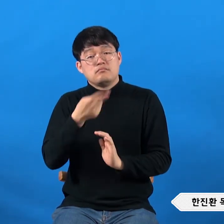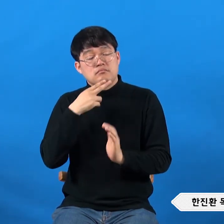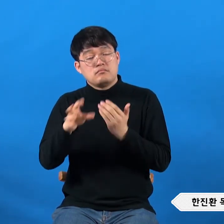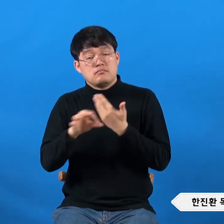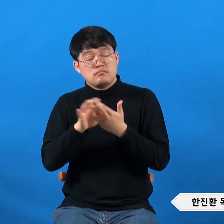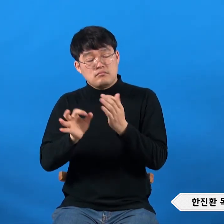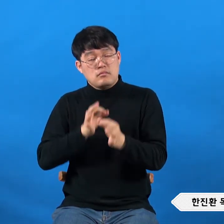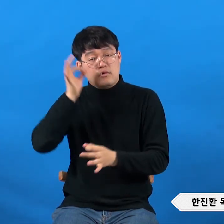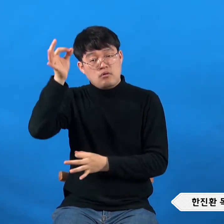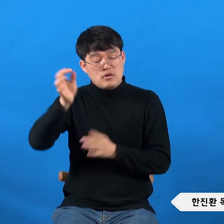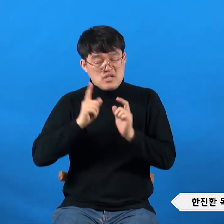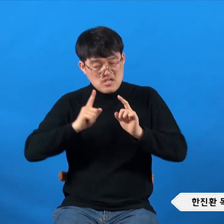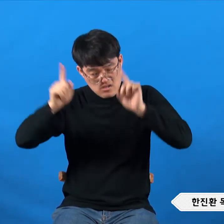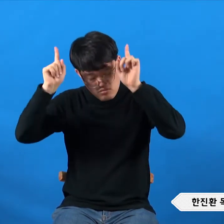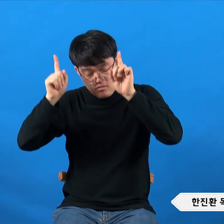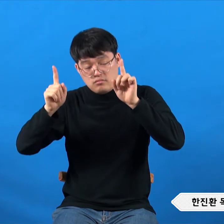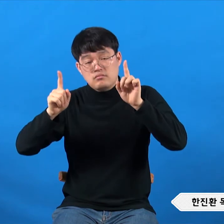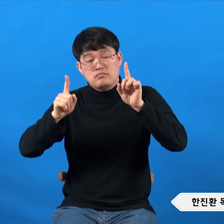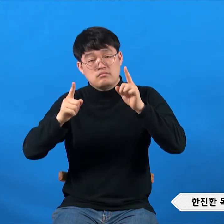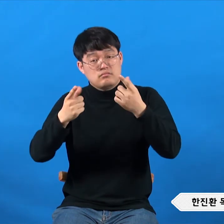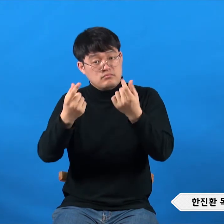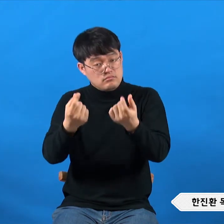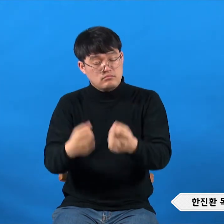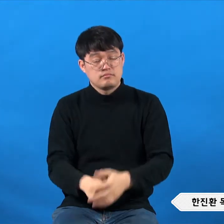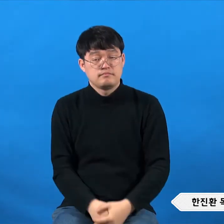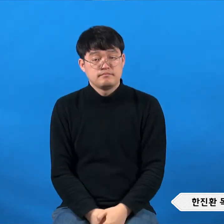않으면 영원한 지옥불에 떨어지는 것 아닙니까?